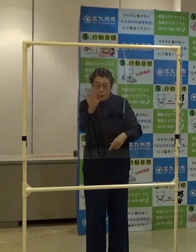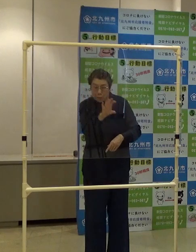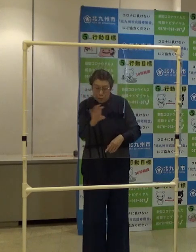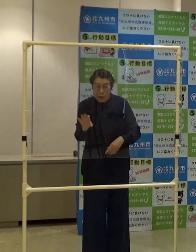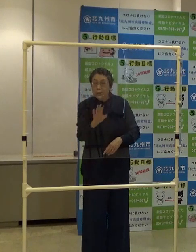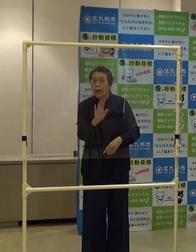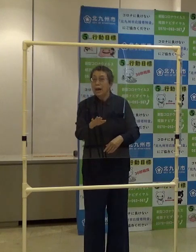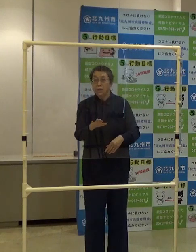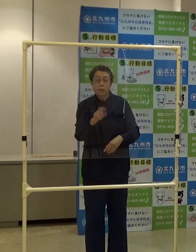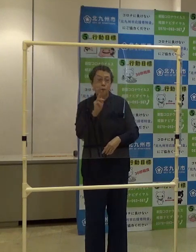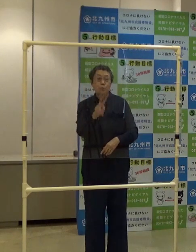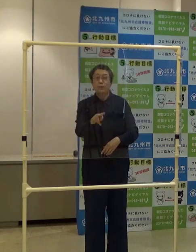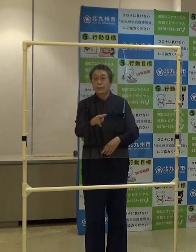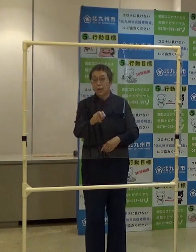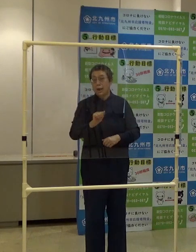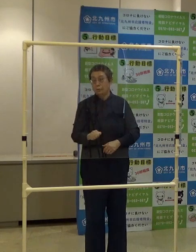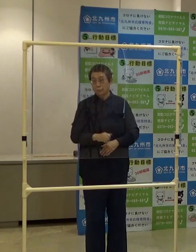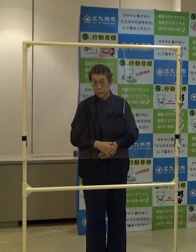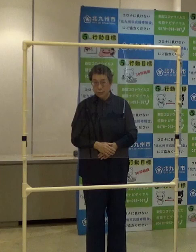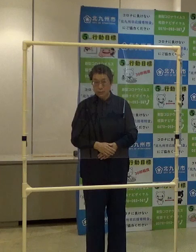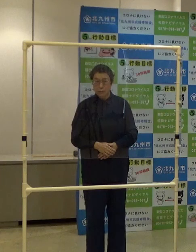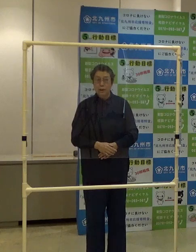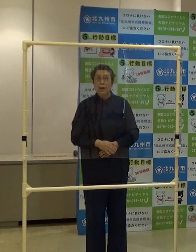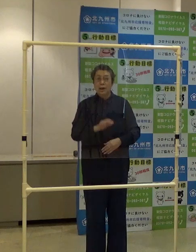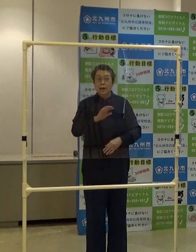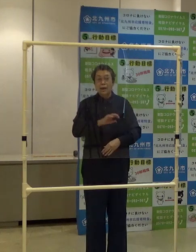もう最初からレッドゾーン、イエローゾーン、